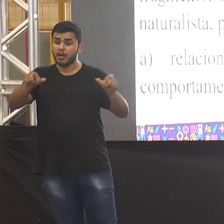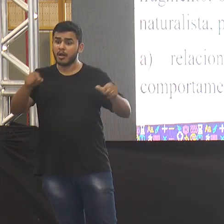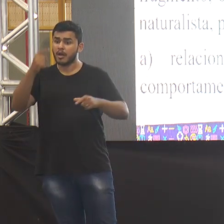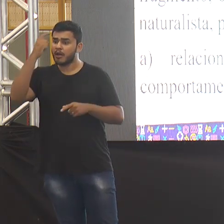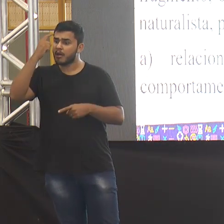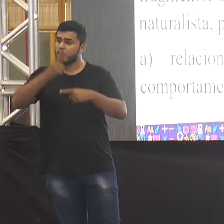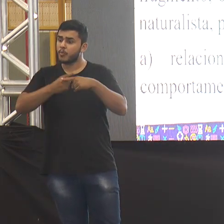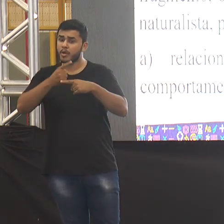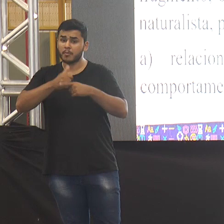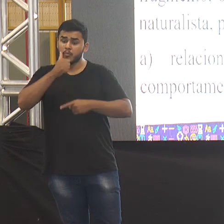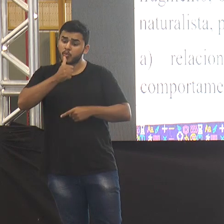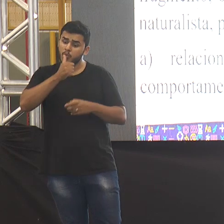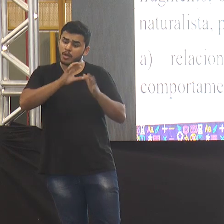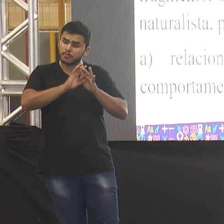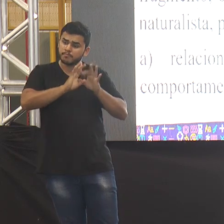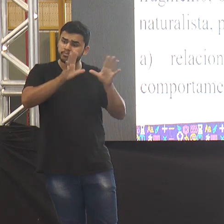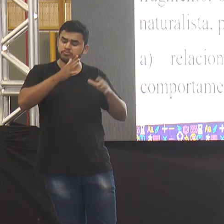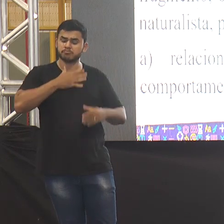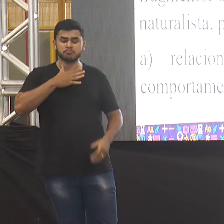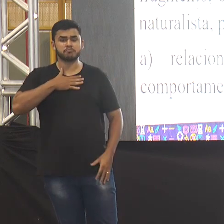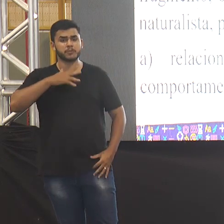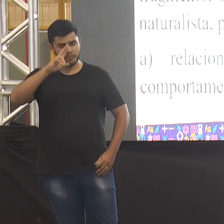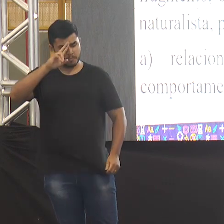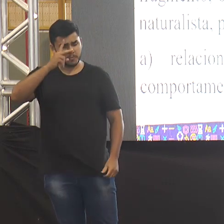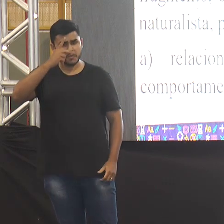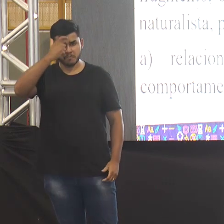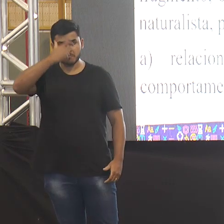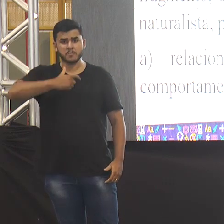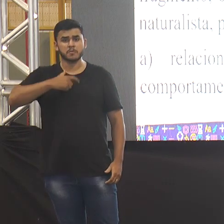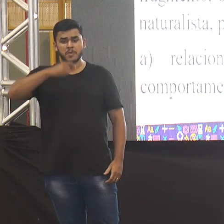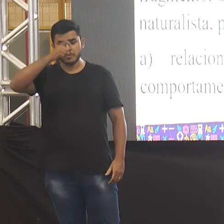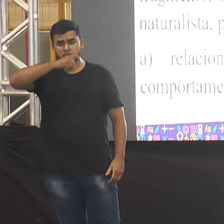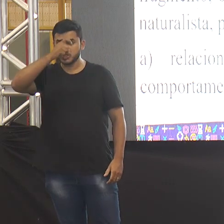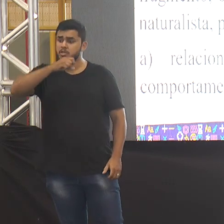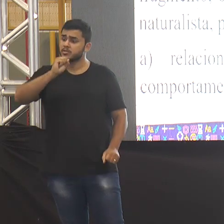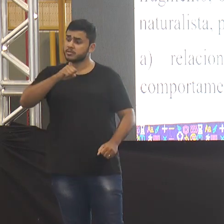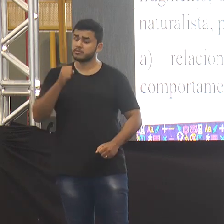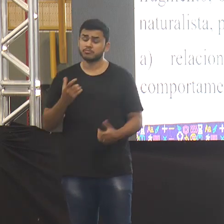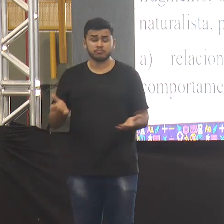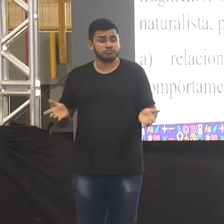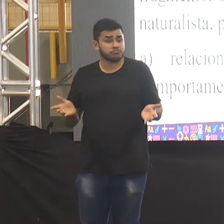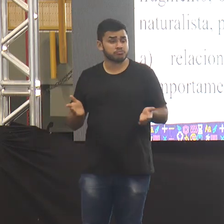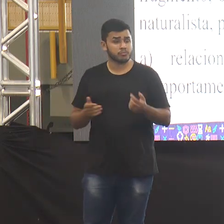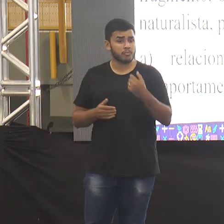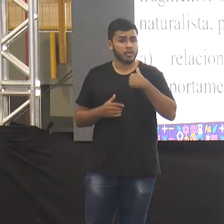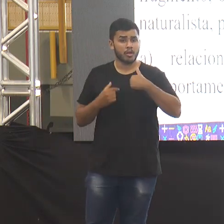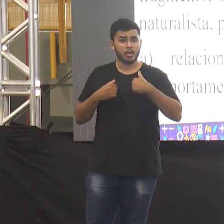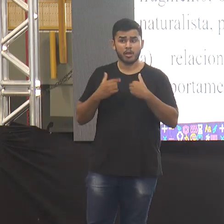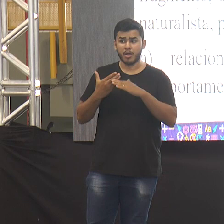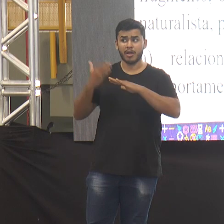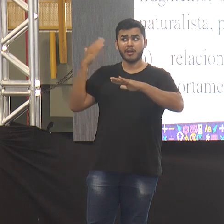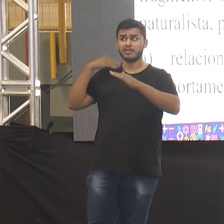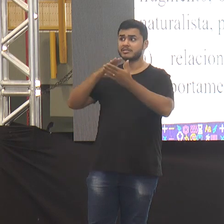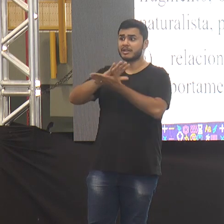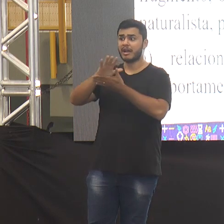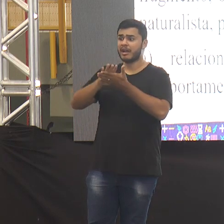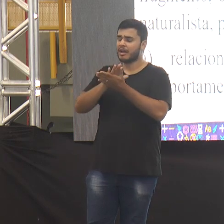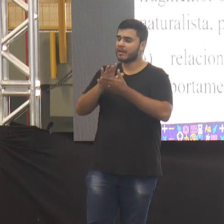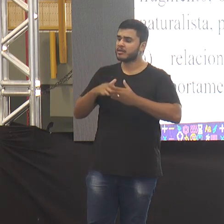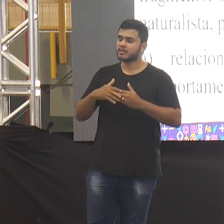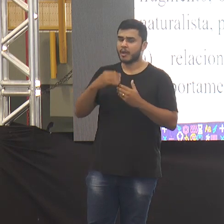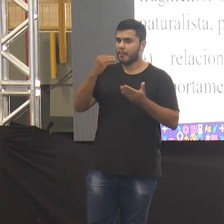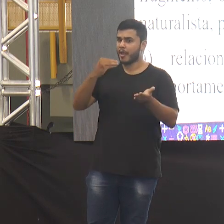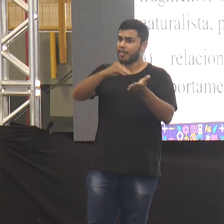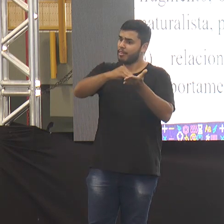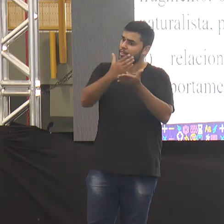sociedade, ela tinha que ser dissimulada. A mulher não podia fazer o que quisesse, ela não podia dizer o que ela